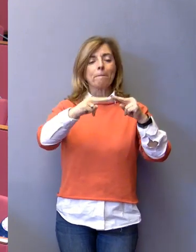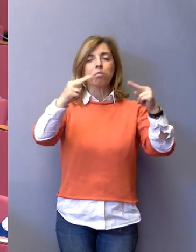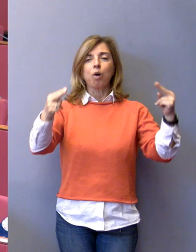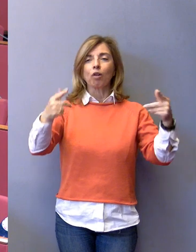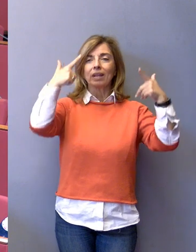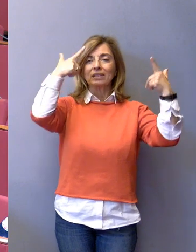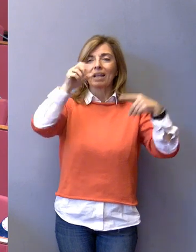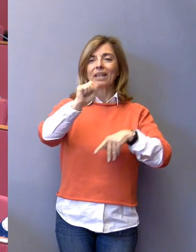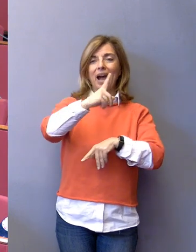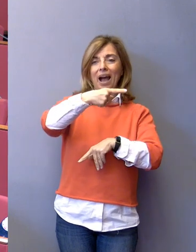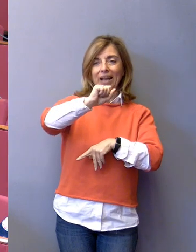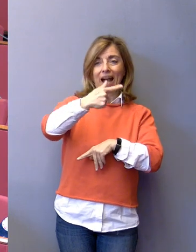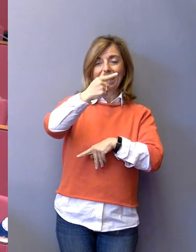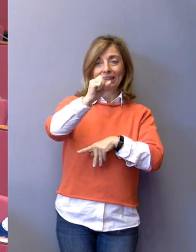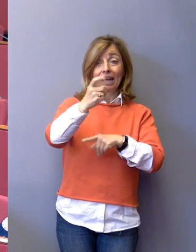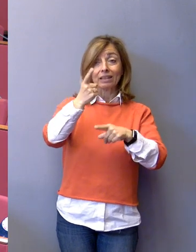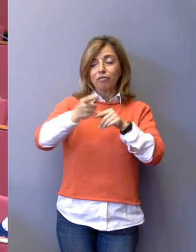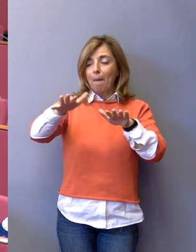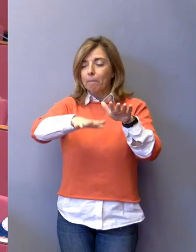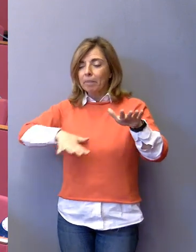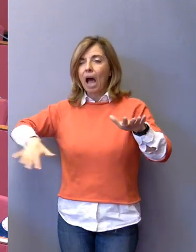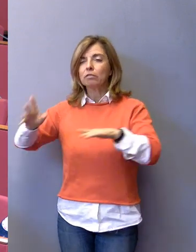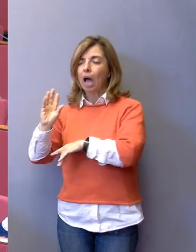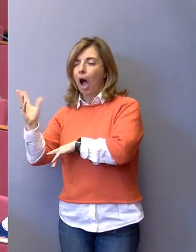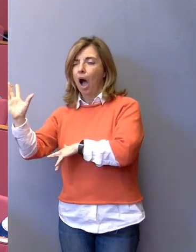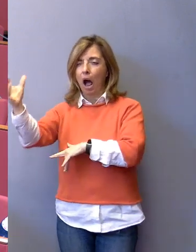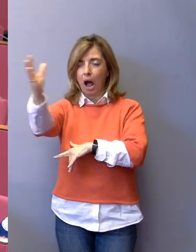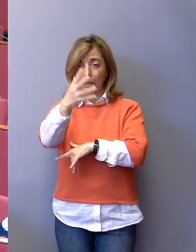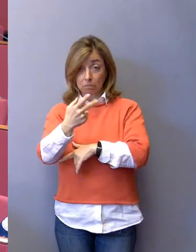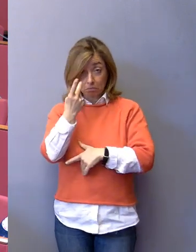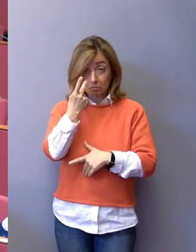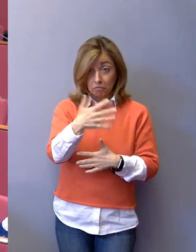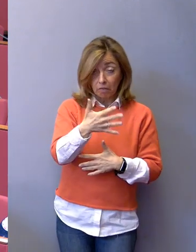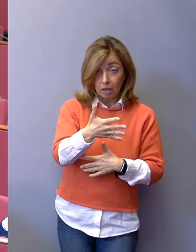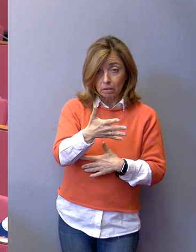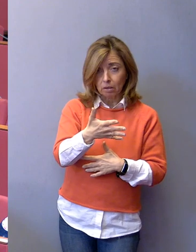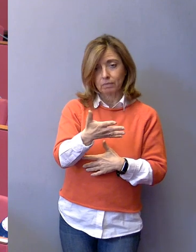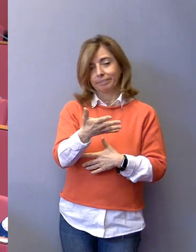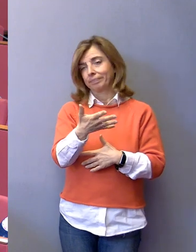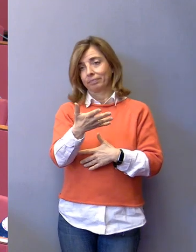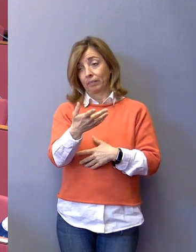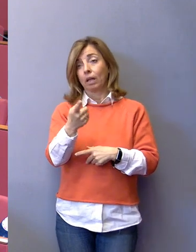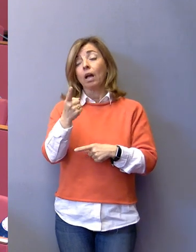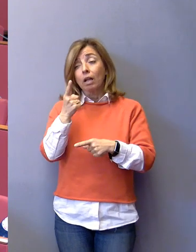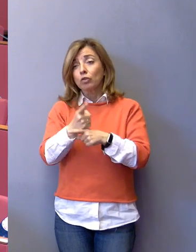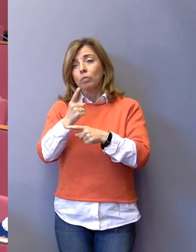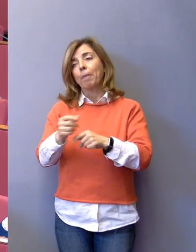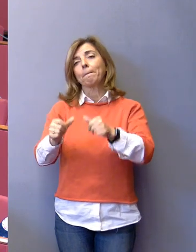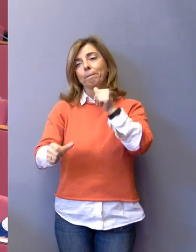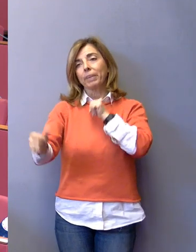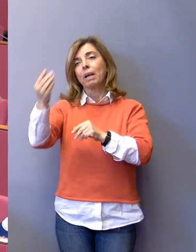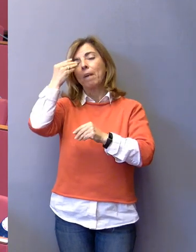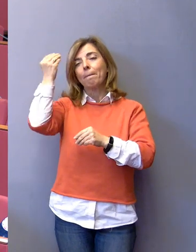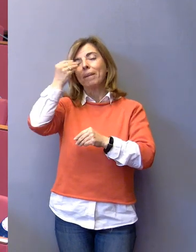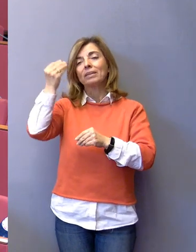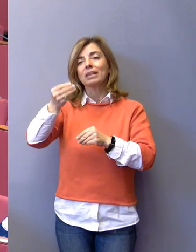Allora tanto se non facciamo lo scolmatore del bisogno di cui parlavo prima al ponte di Sant'Agata altro che alberi dobbiamo cercare